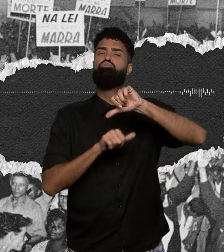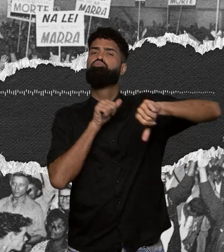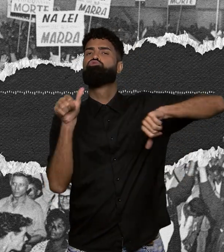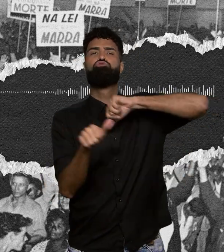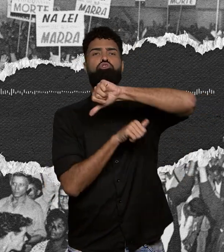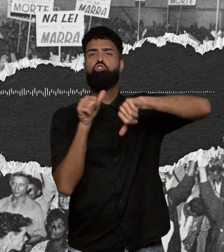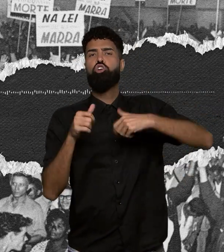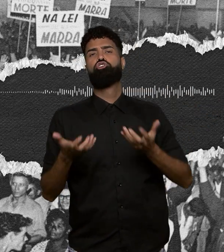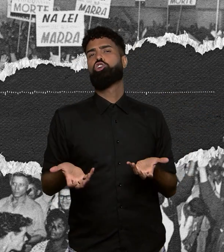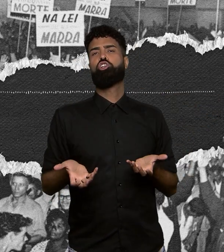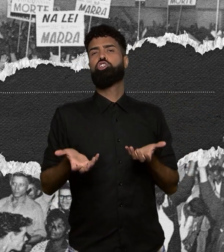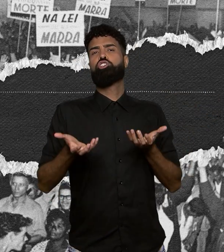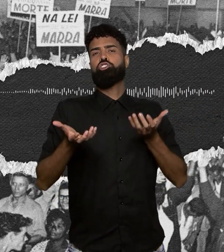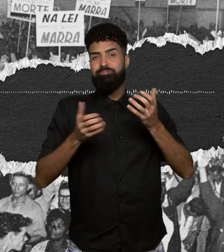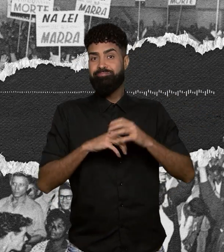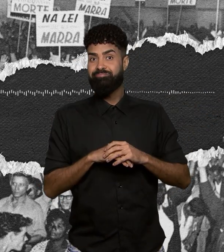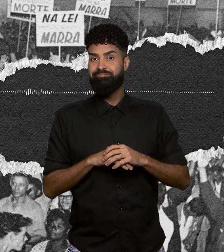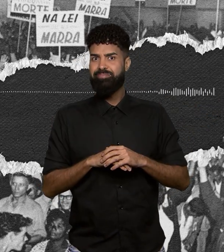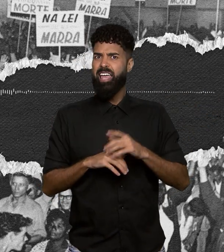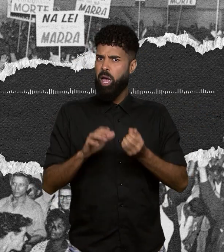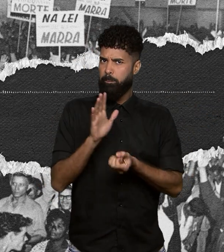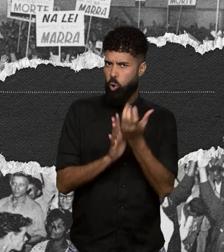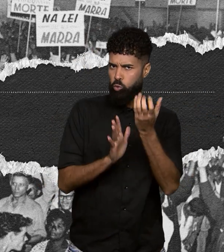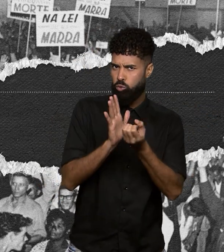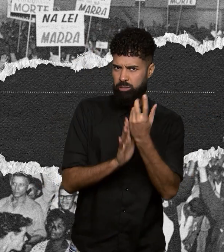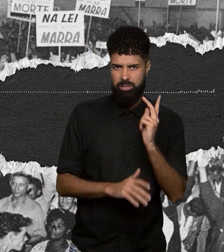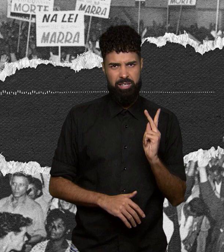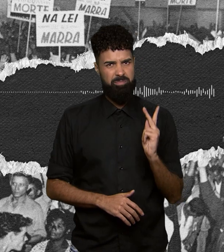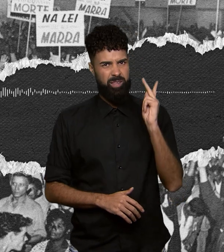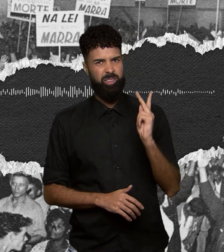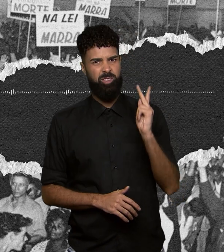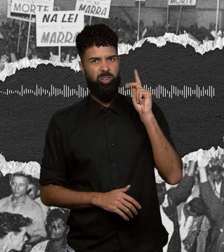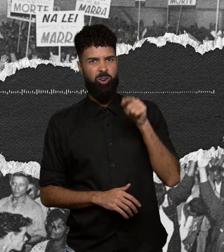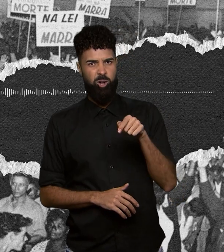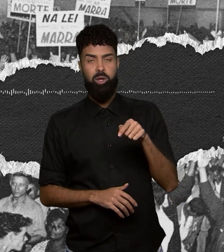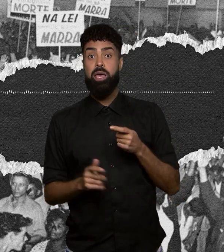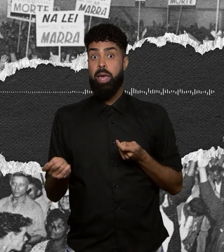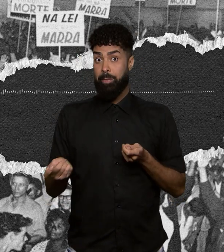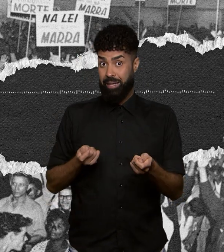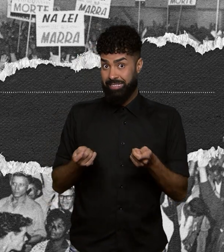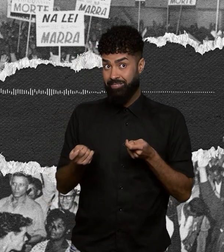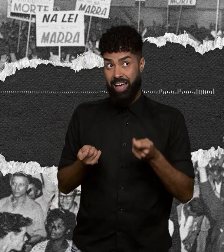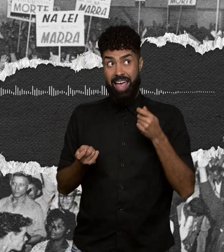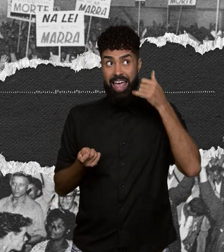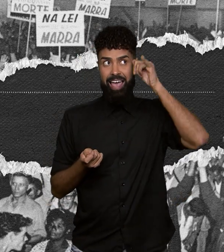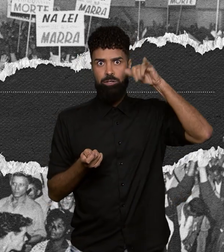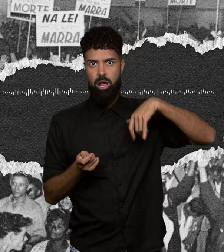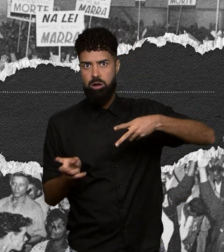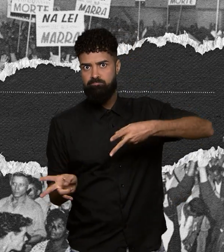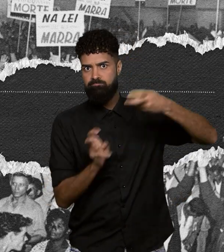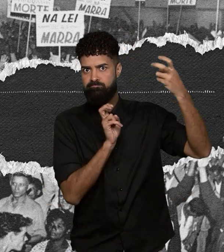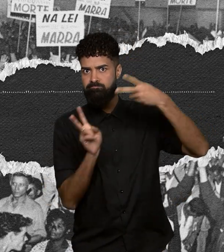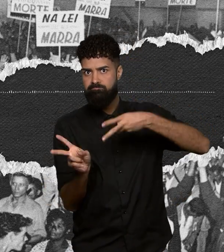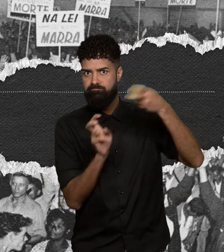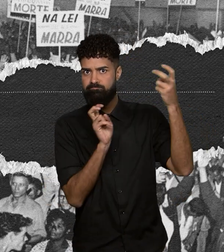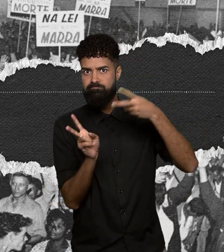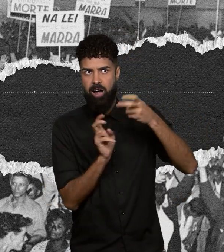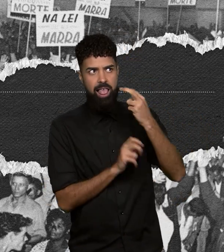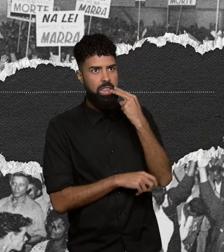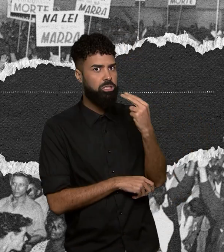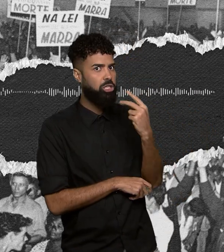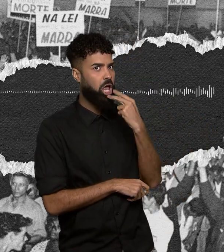cumpri-las ao mesmo tempo produzir petróleo e preservá-lo das ambições de insaciáveis trustes